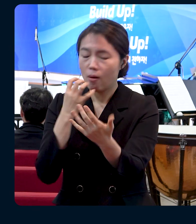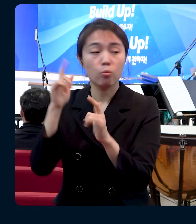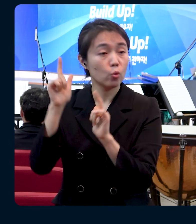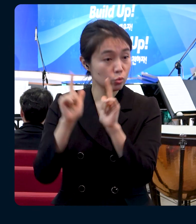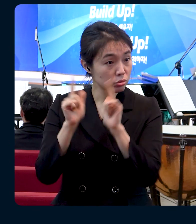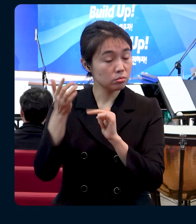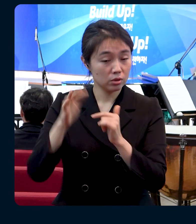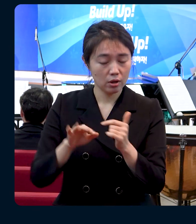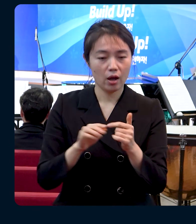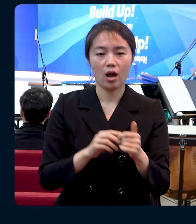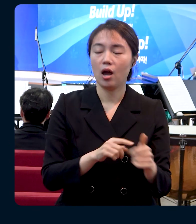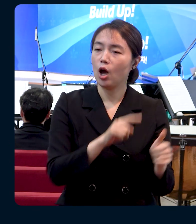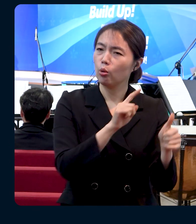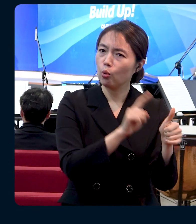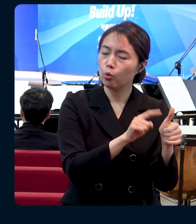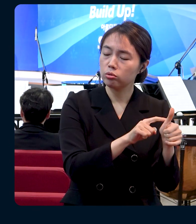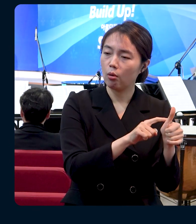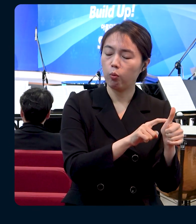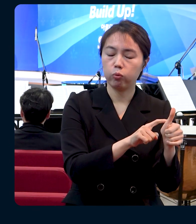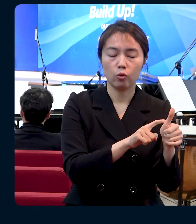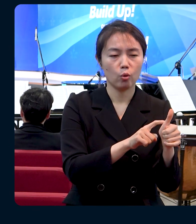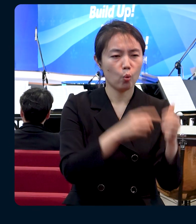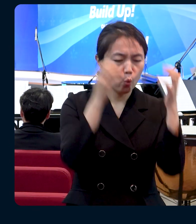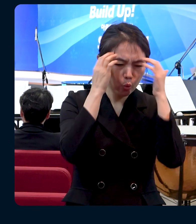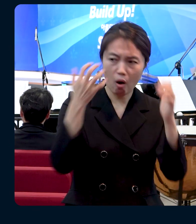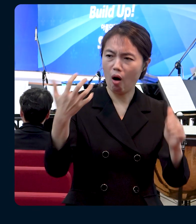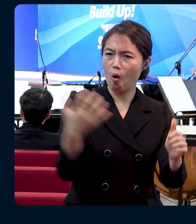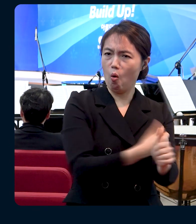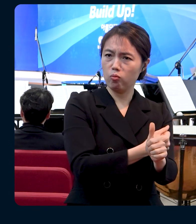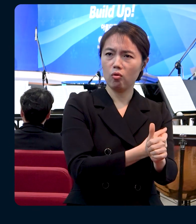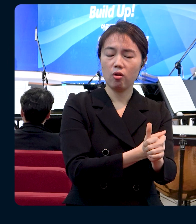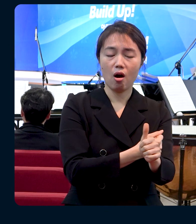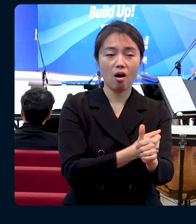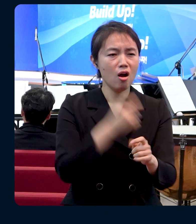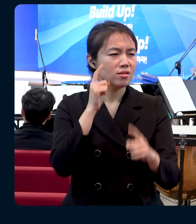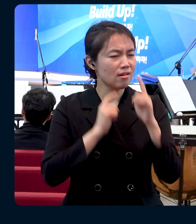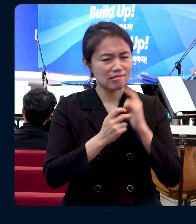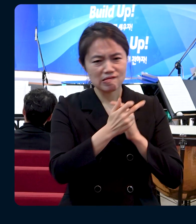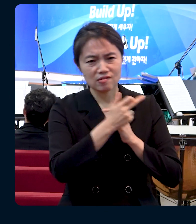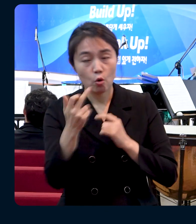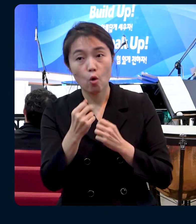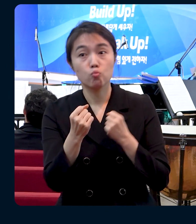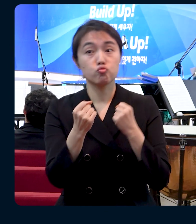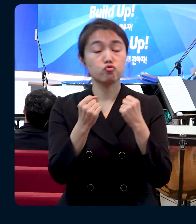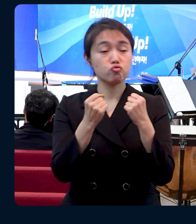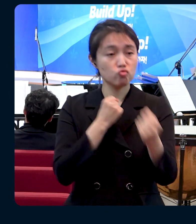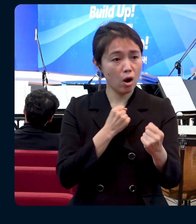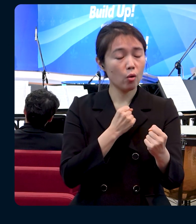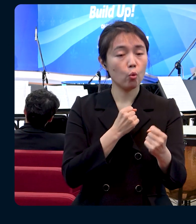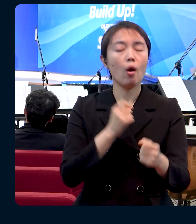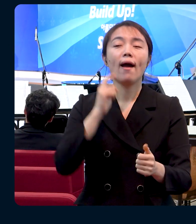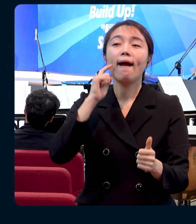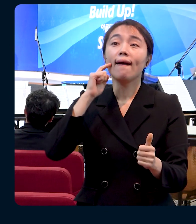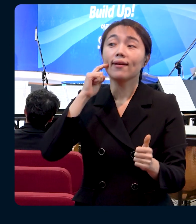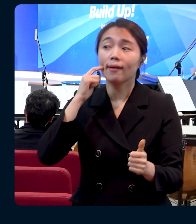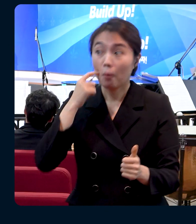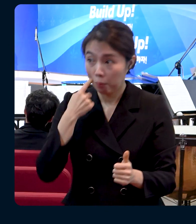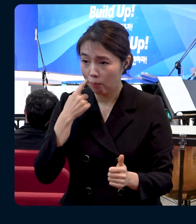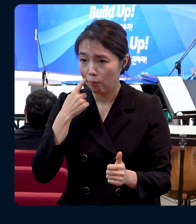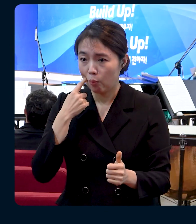아니, 어떻게 이 엄청난 고난을 겪고 그 엄청난 상처를 받은 그 요셉의 모습이 오히려 아름다울